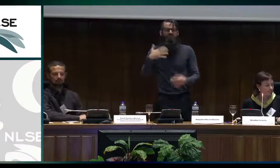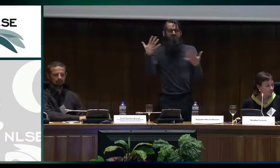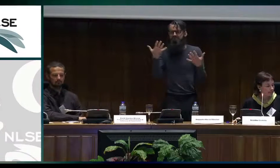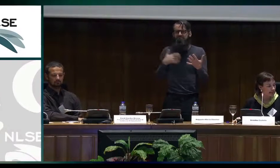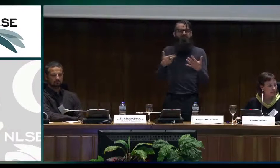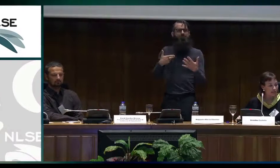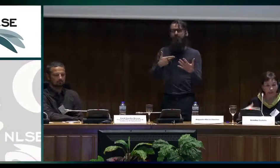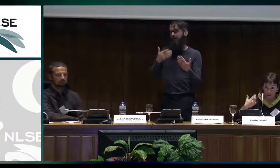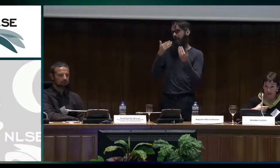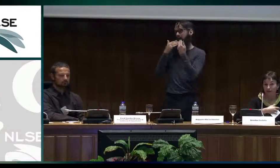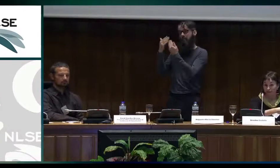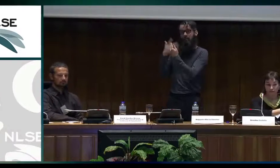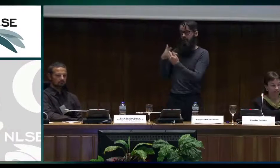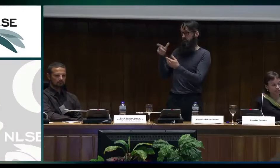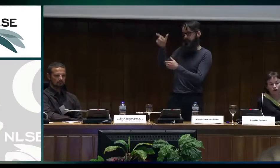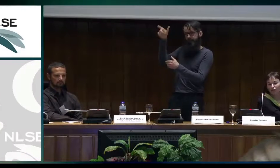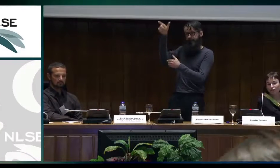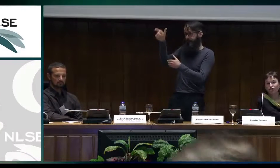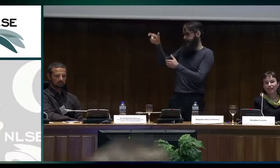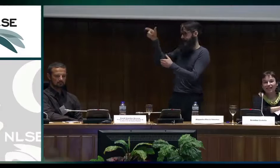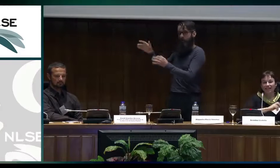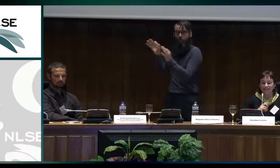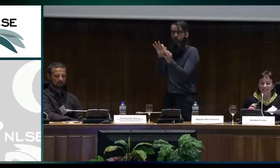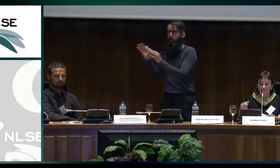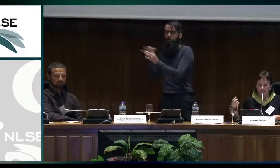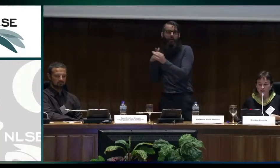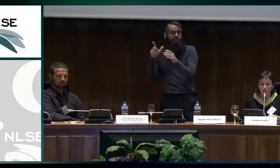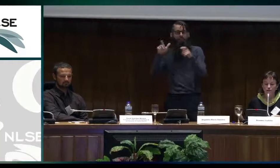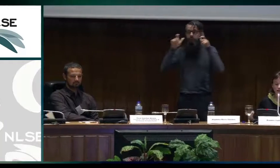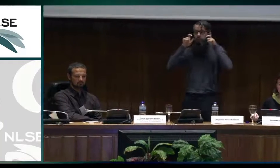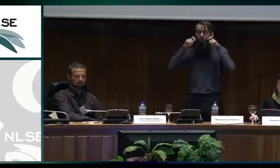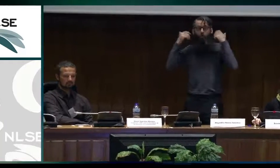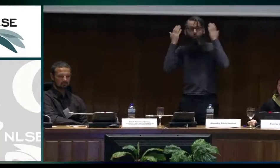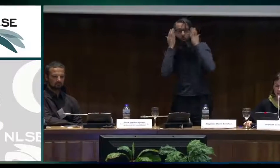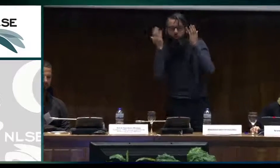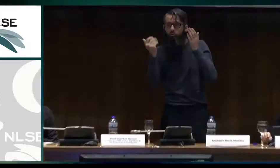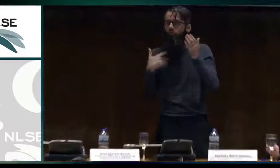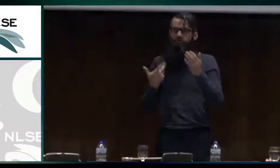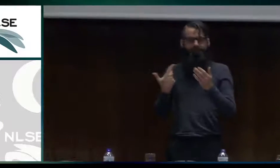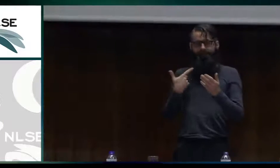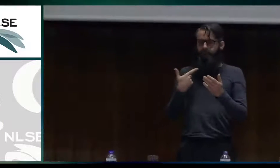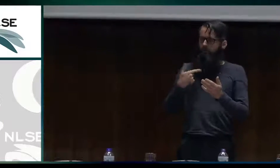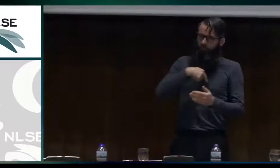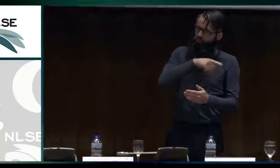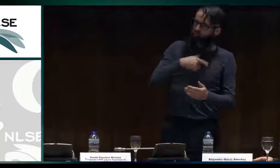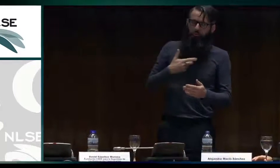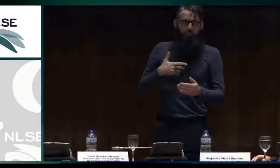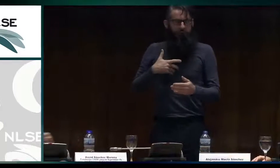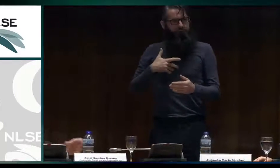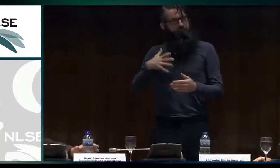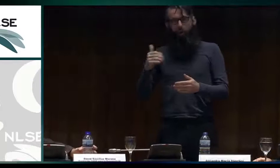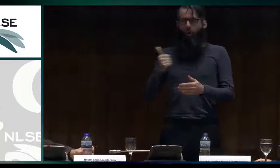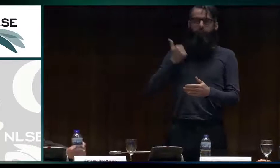CNELSE la organización de este congreso y darnos la oportunidad de presentar trabajos en curso,